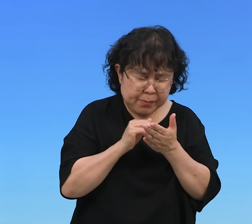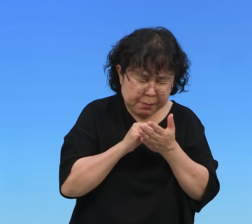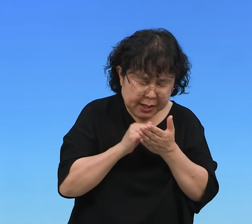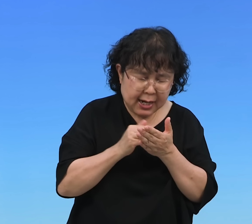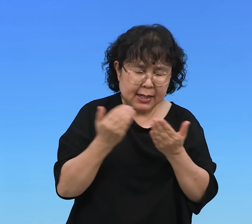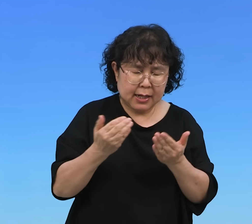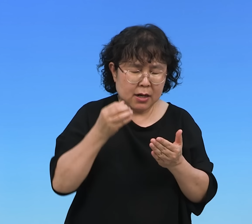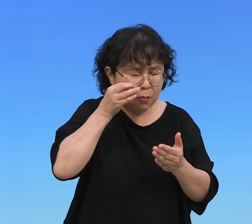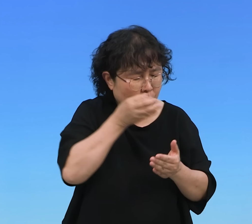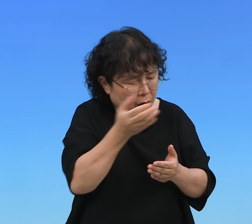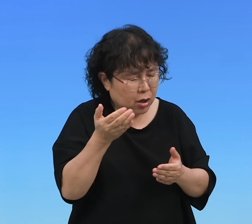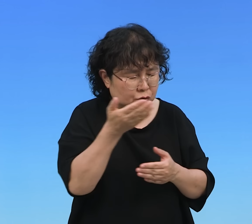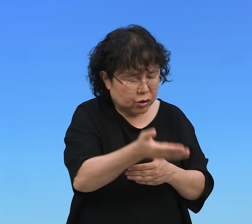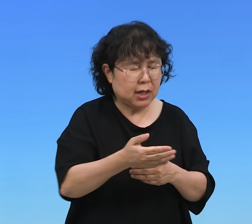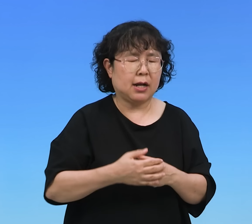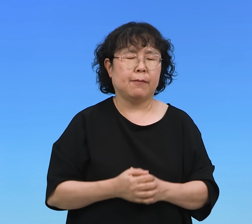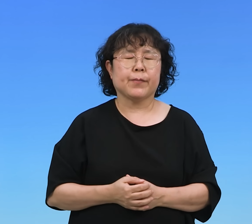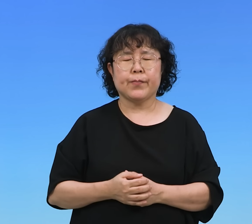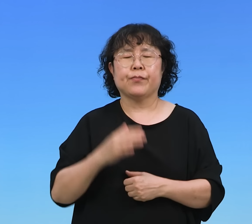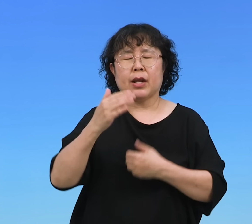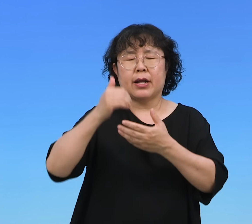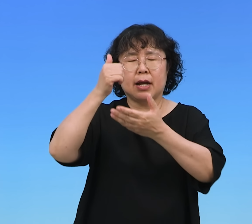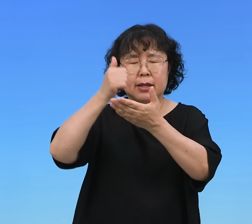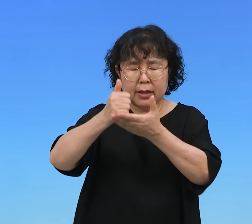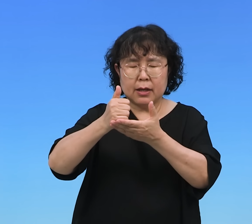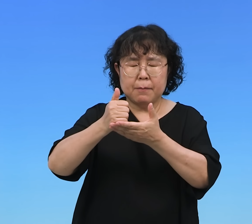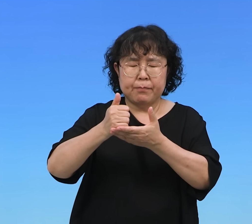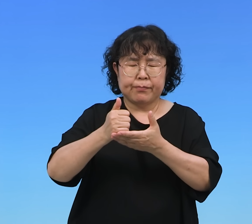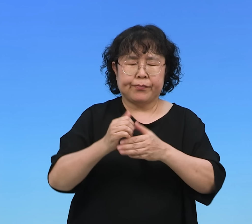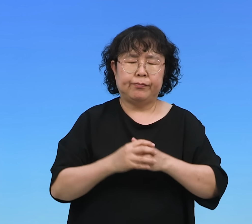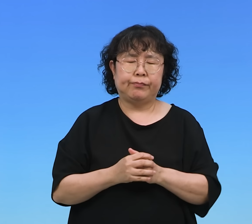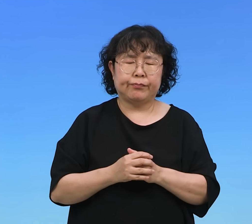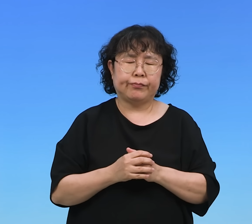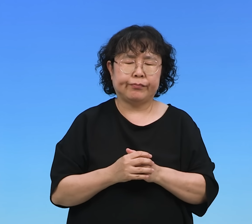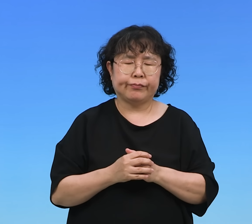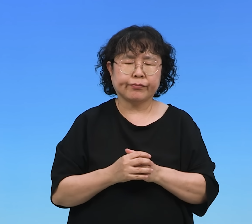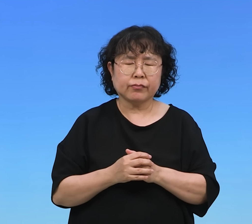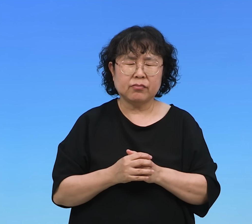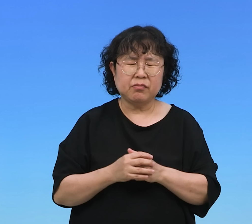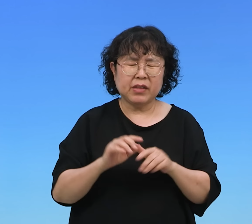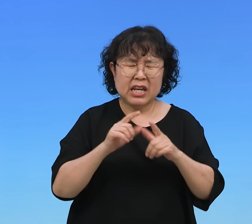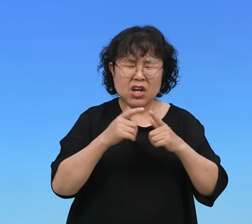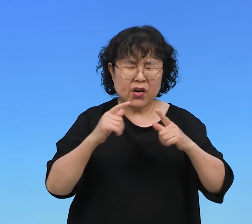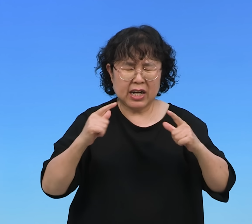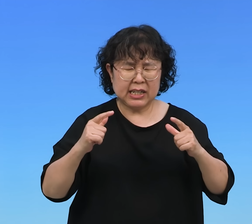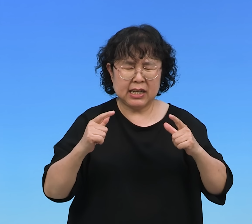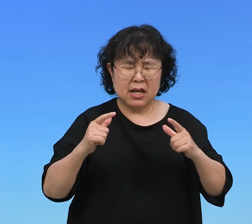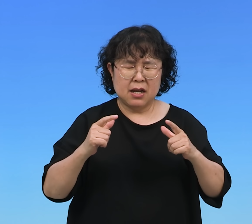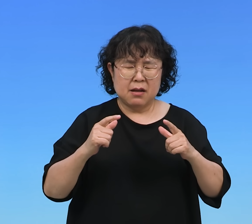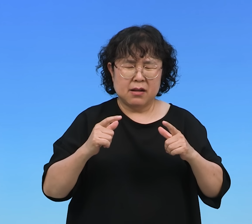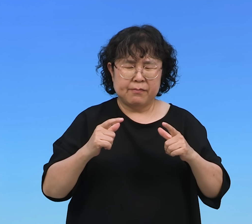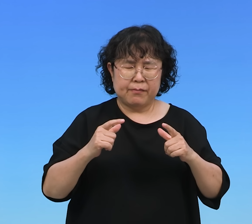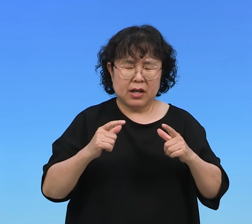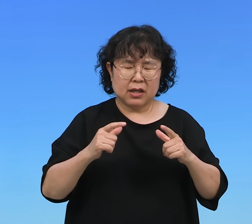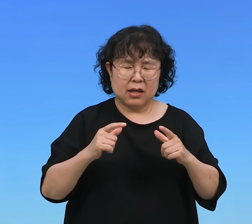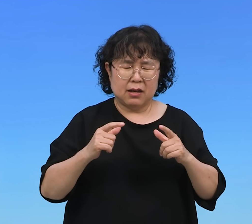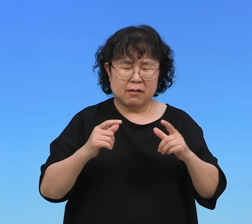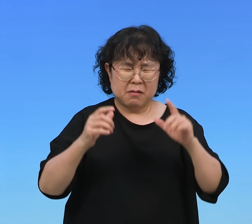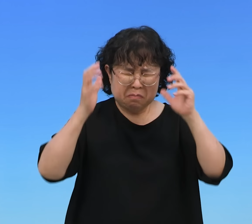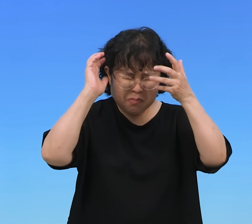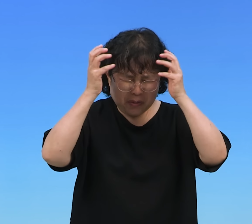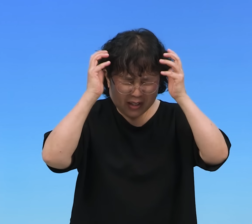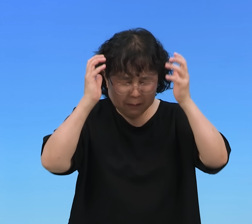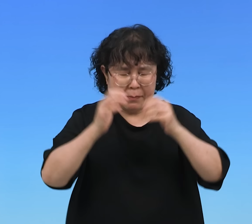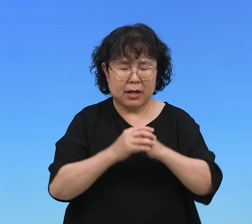내게 보이리라. 하나님, 아무것도 아닌 그런 잡동사니로 채워져 있어